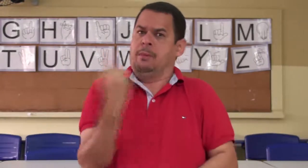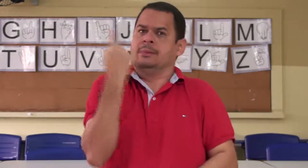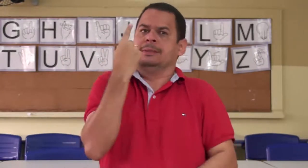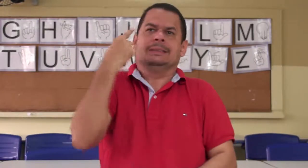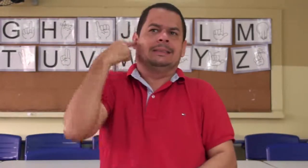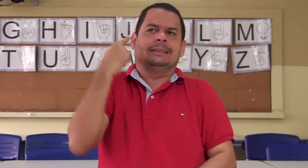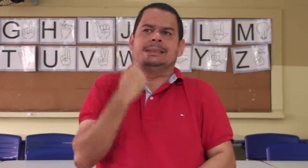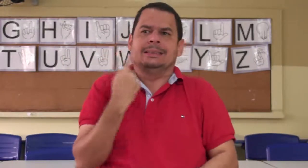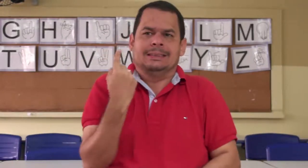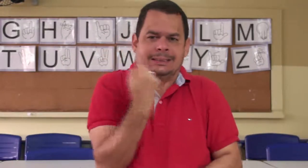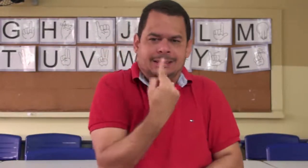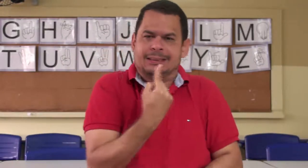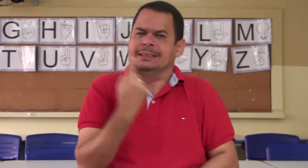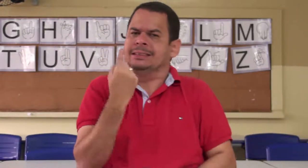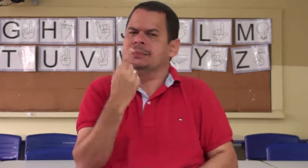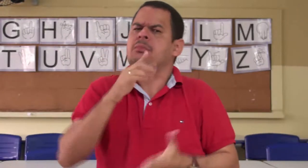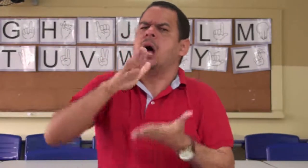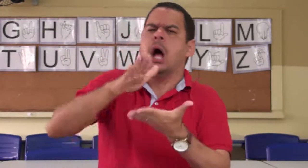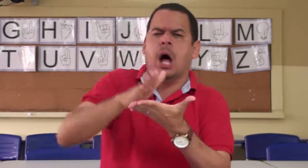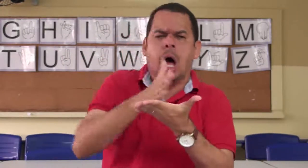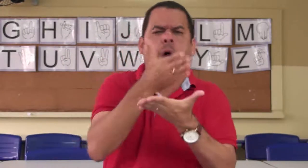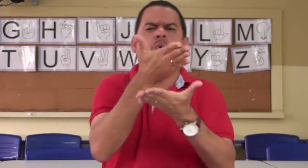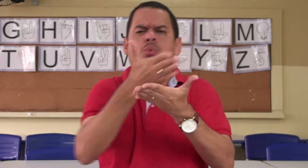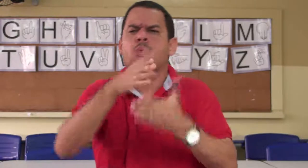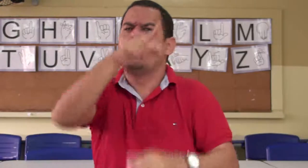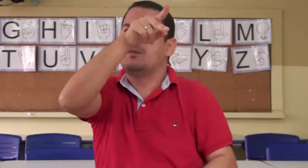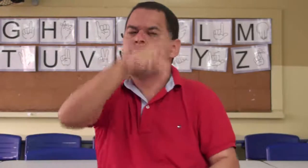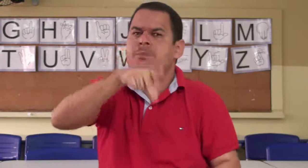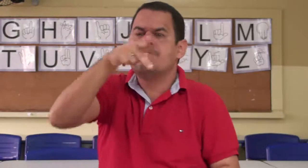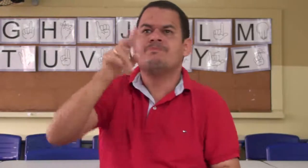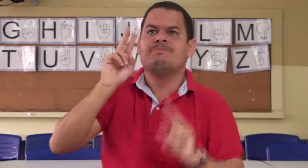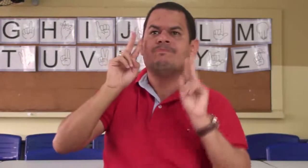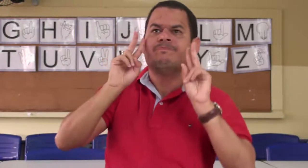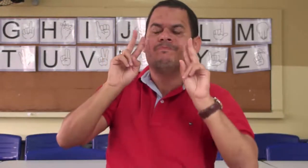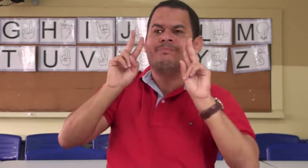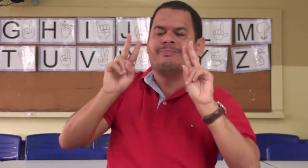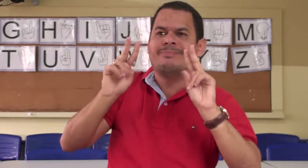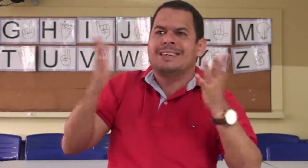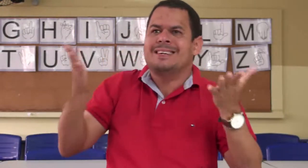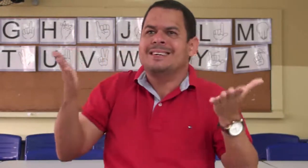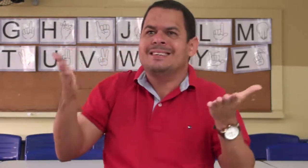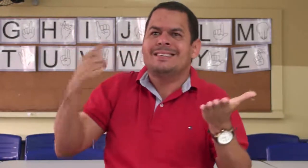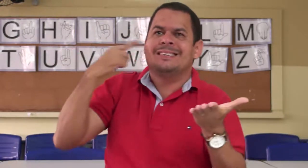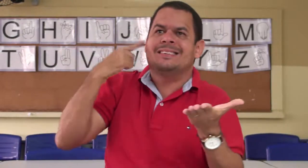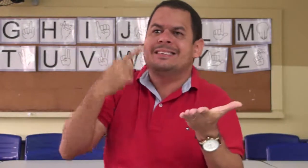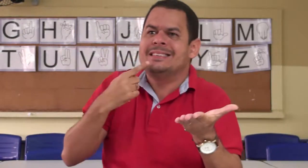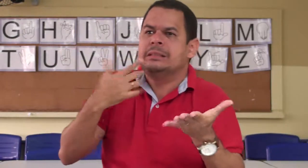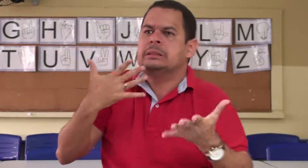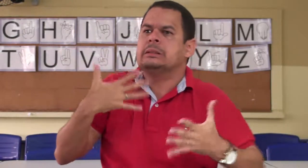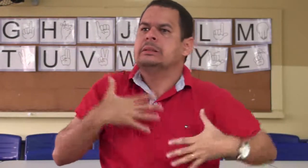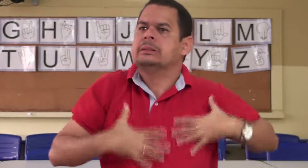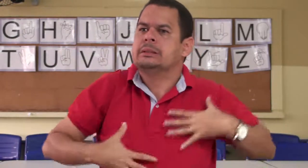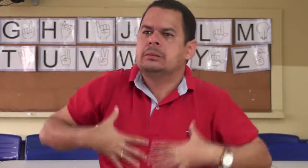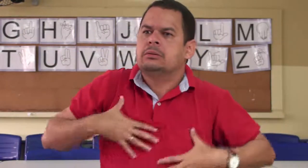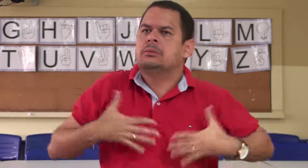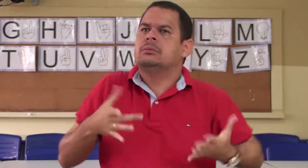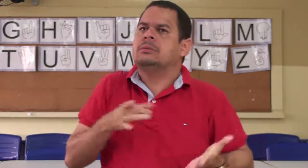né? Isso, a prova disso é que eu estudei lá, fui o primeiro, mas outros colegas aí também